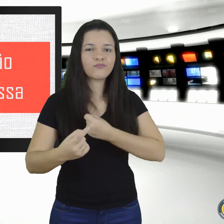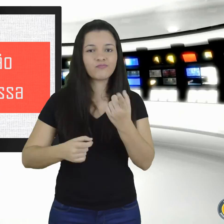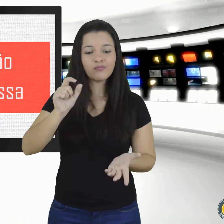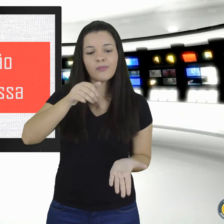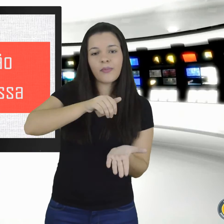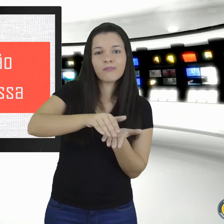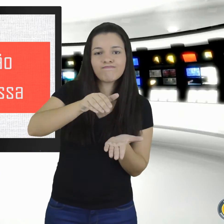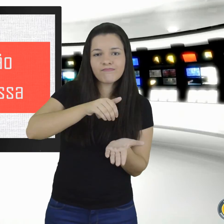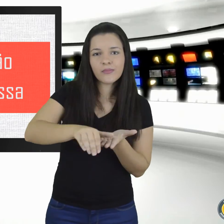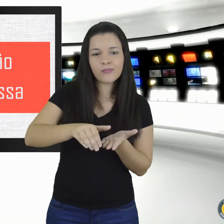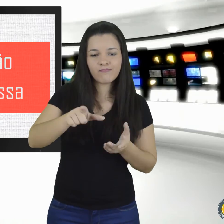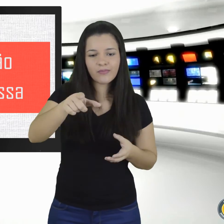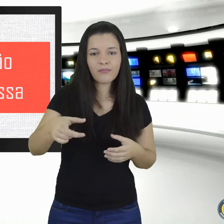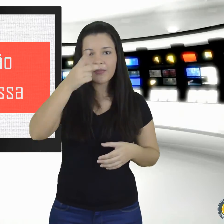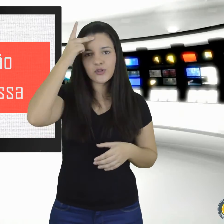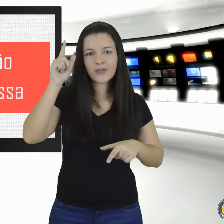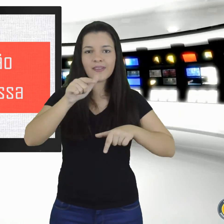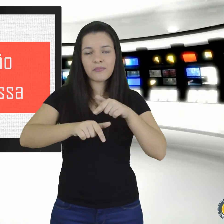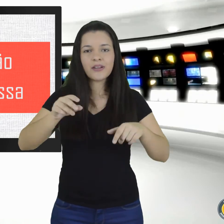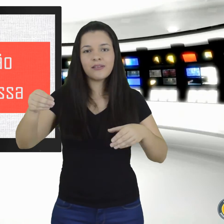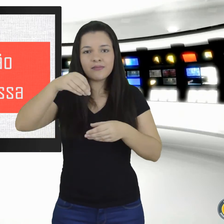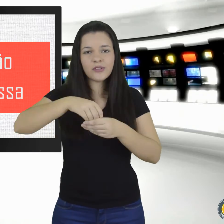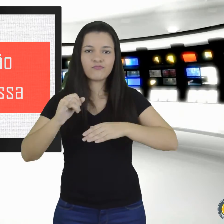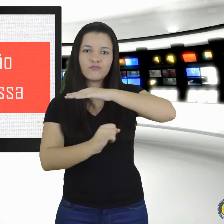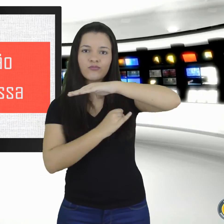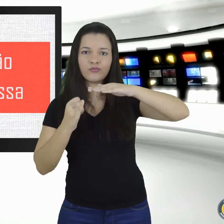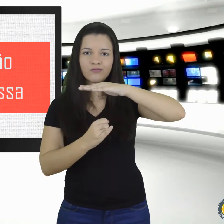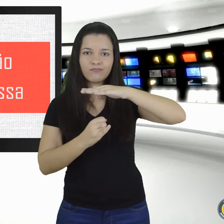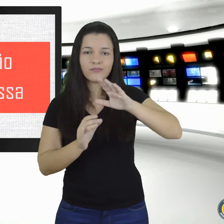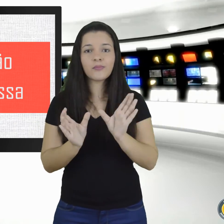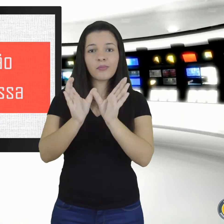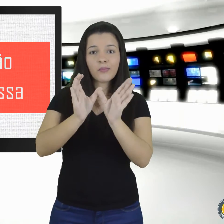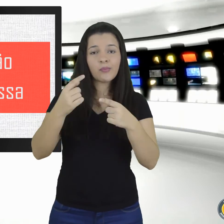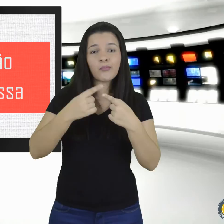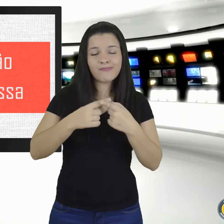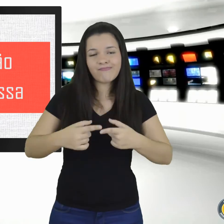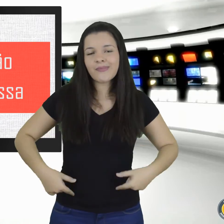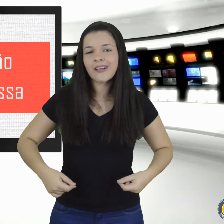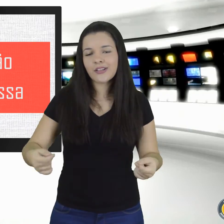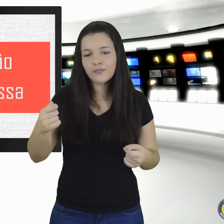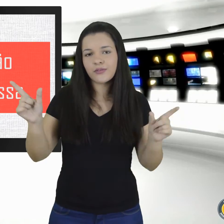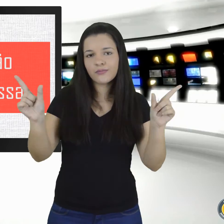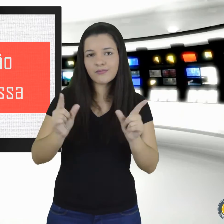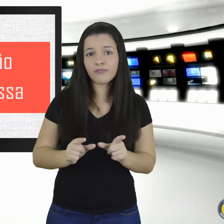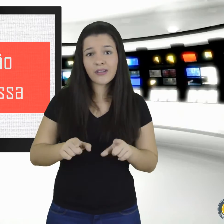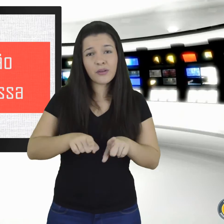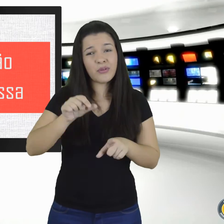por conta de redução de gastos. Também evitamos contratar novos profissionais que